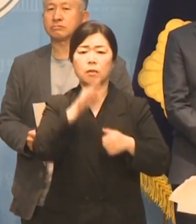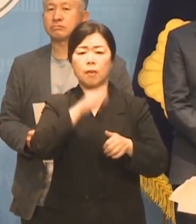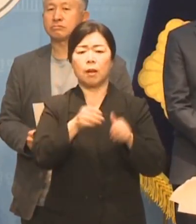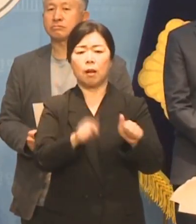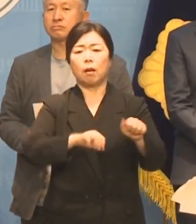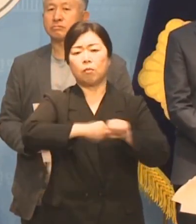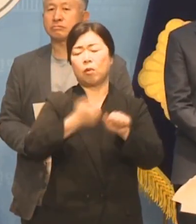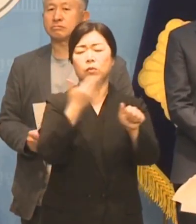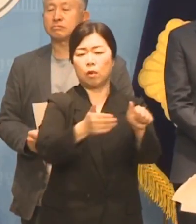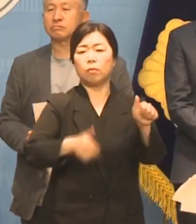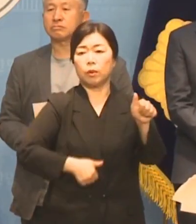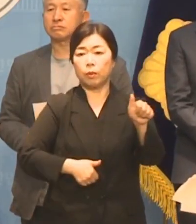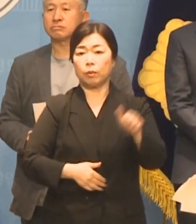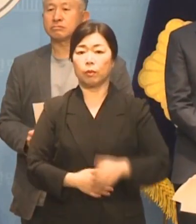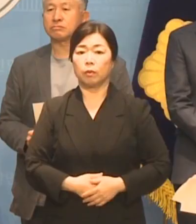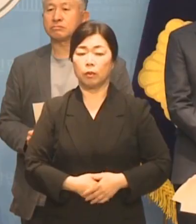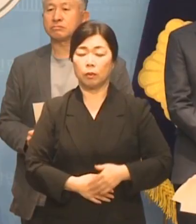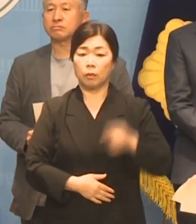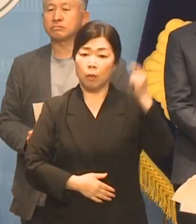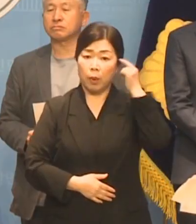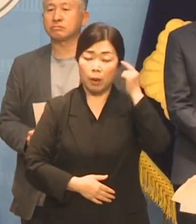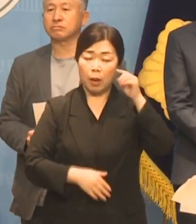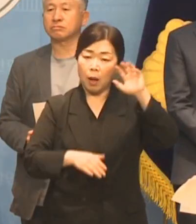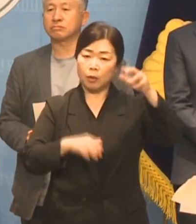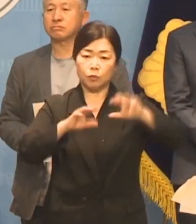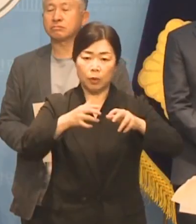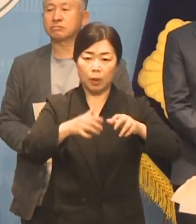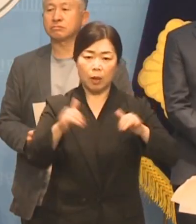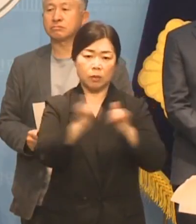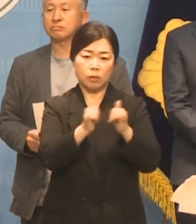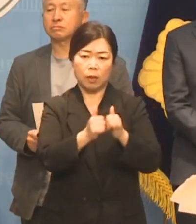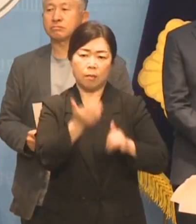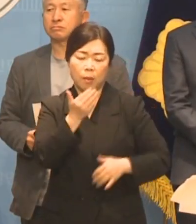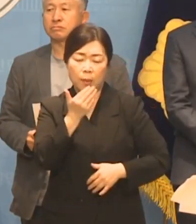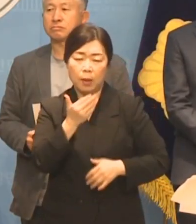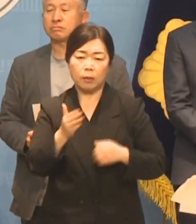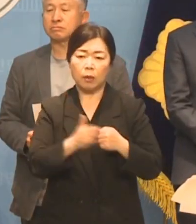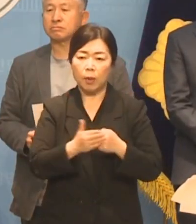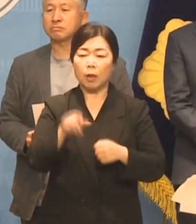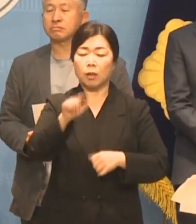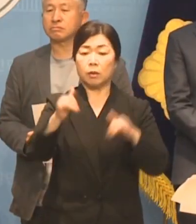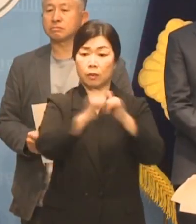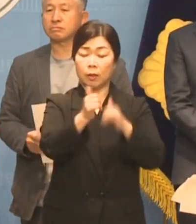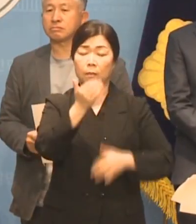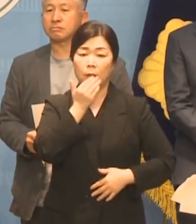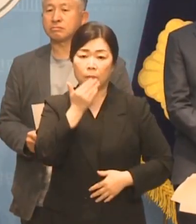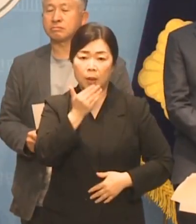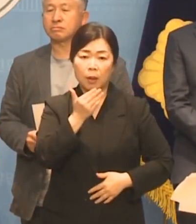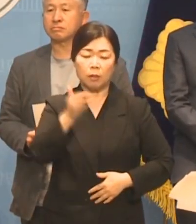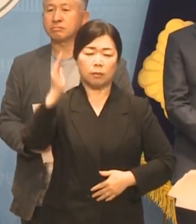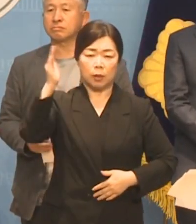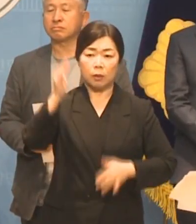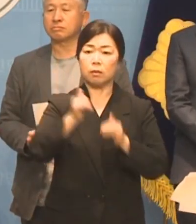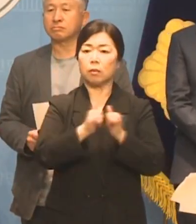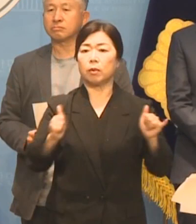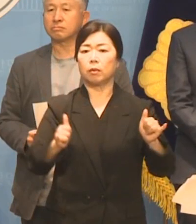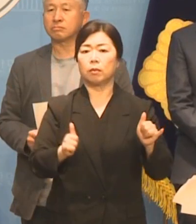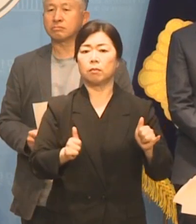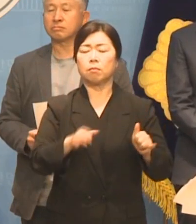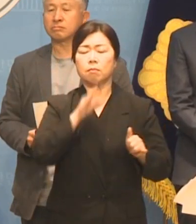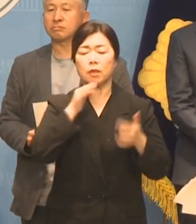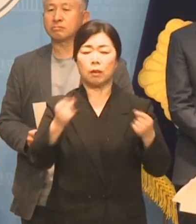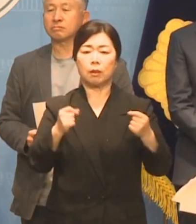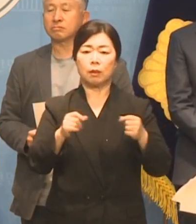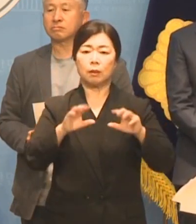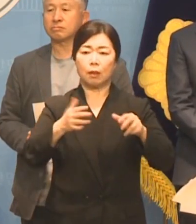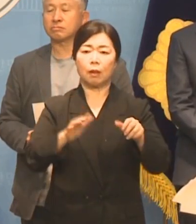있는 가능성을 열어놓고 지지한다면 혹은 그 가능성을 열어놓는 세력은 또한 매국 세력이다.